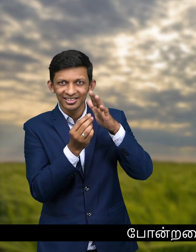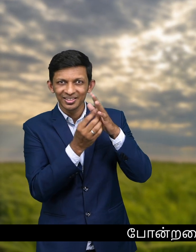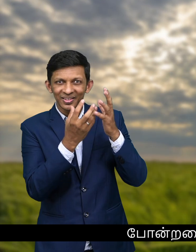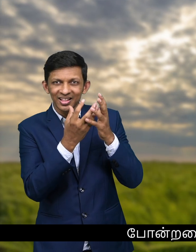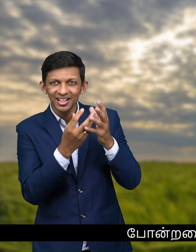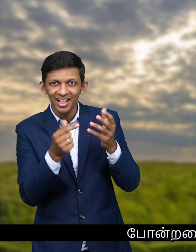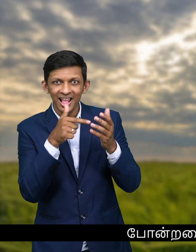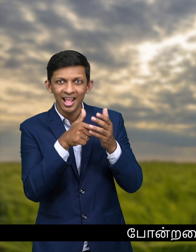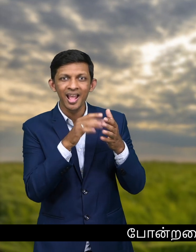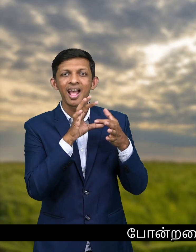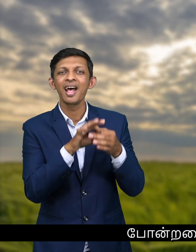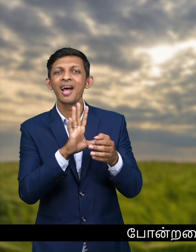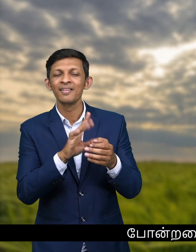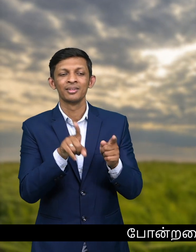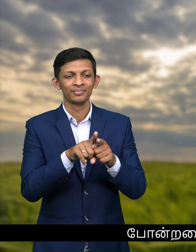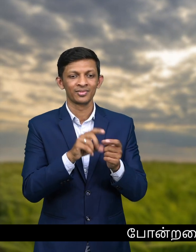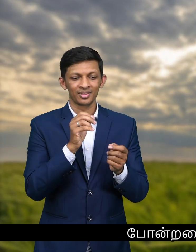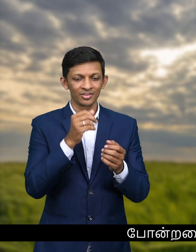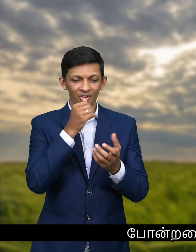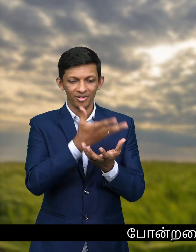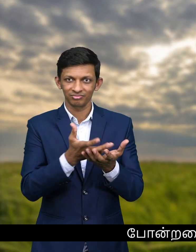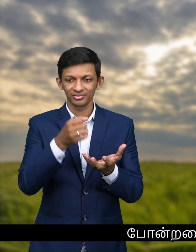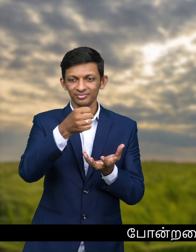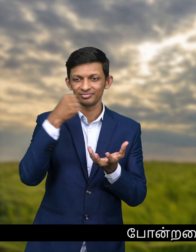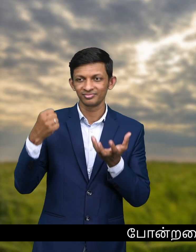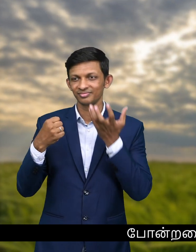உருவாக்குதல் போன்றவை எடுத்துக்காட்டுகள் ஆகும்.